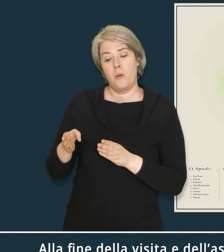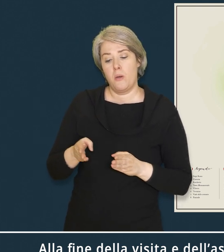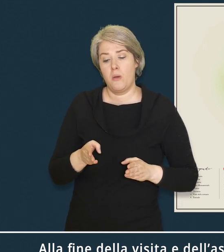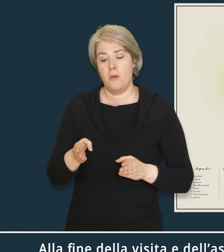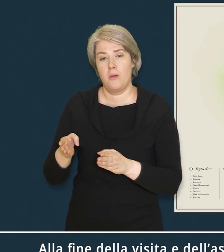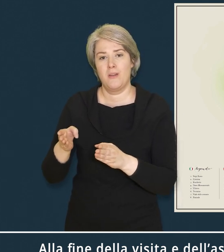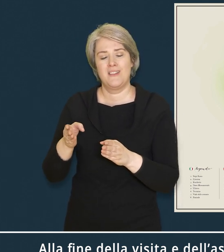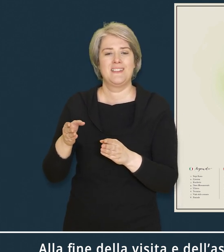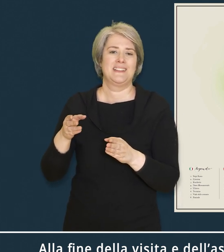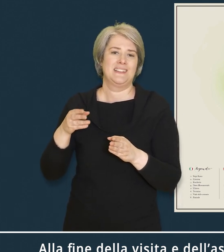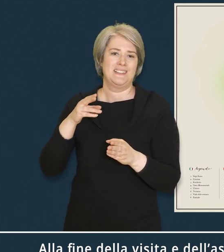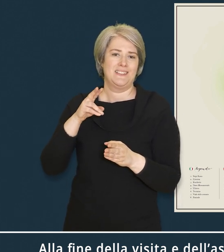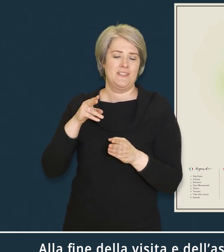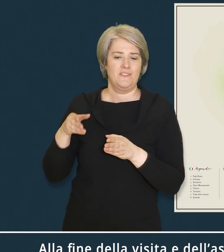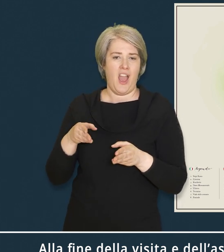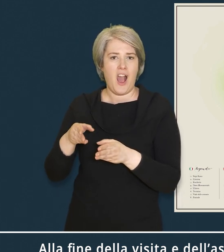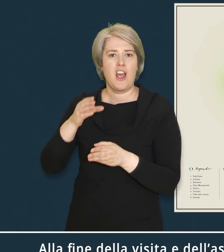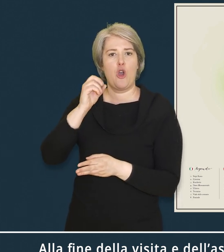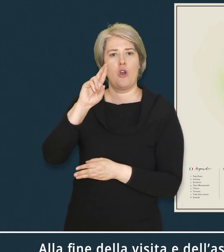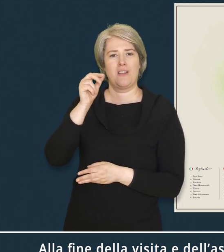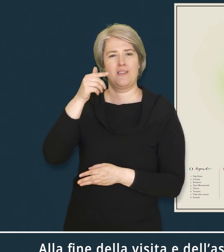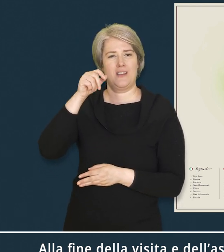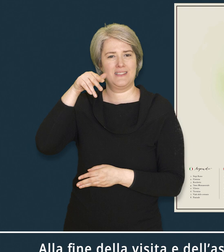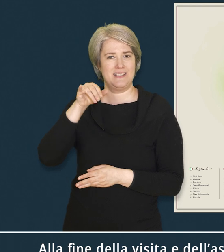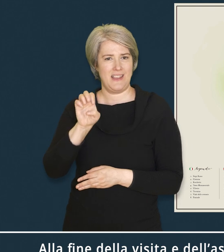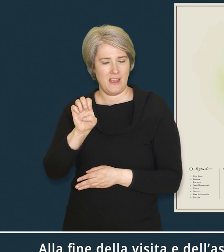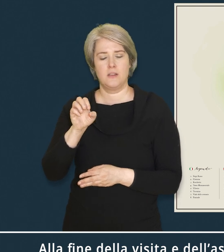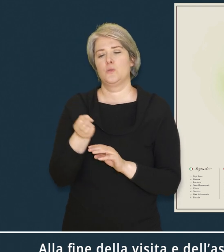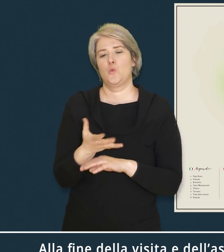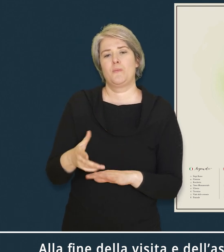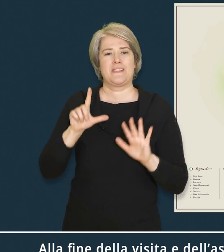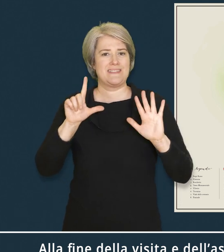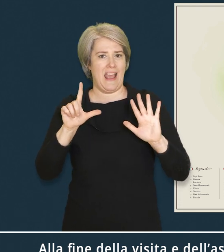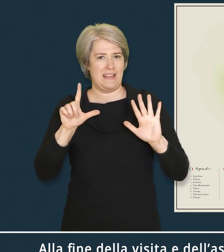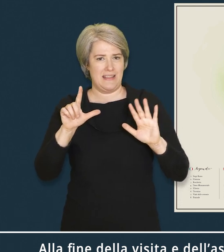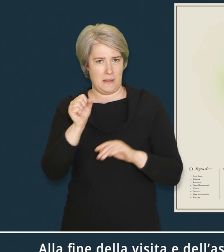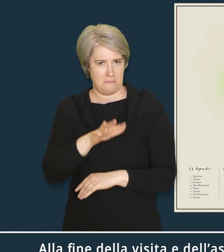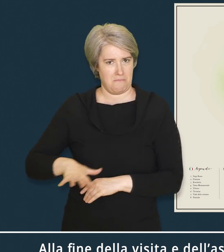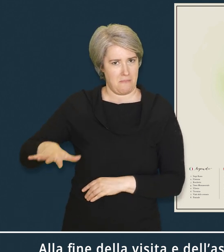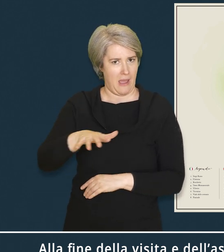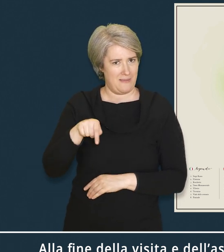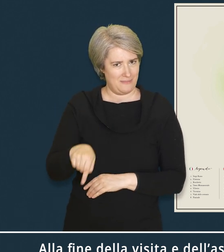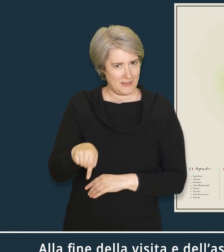delle ortensie, indicato con il numero 7 sulla mappa.